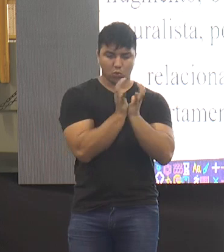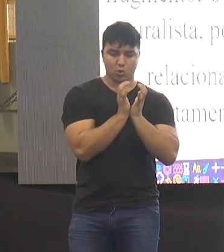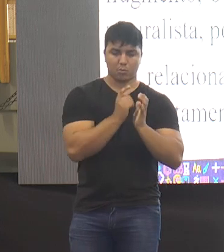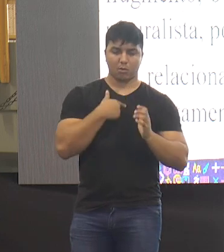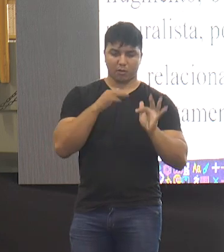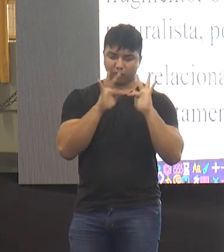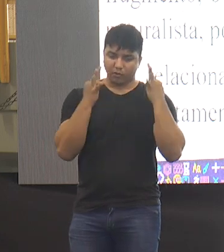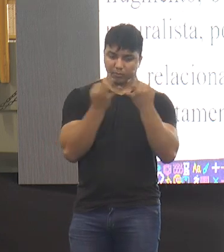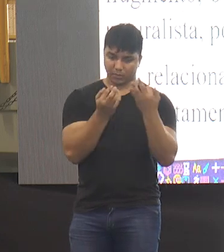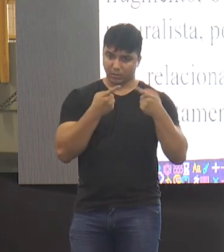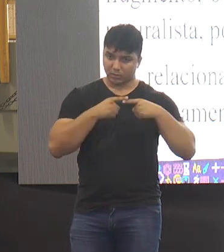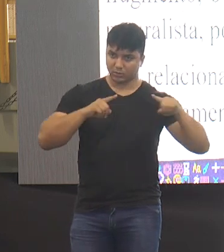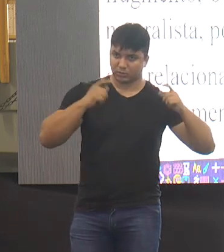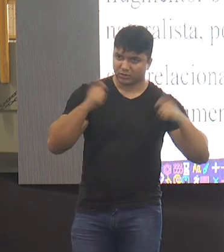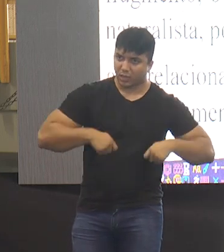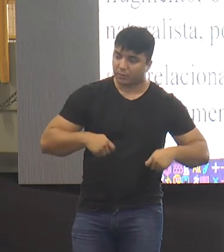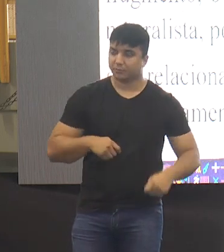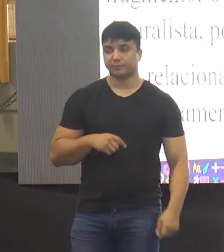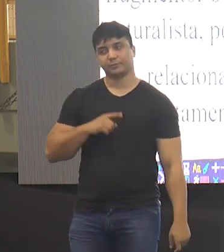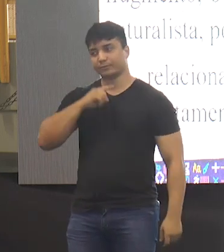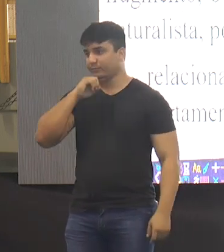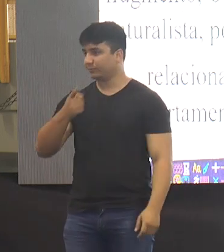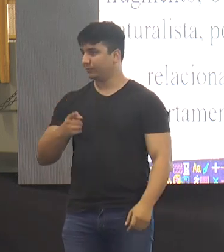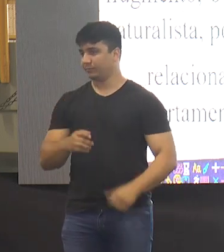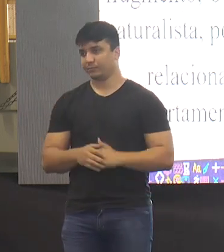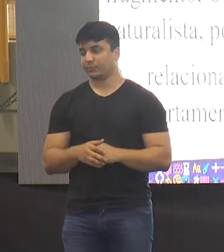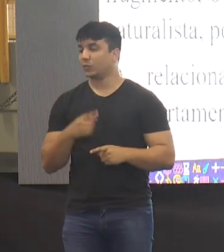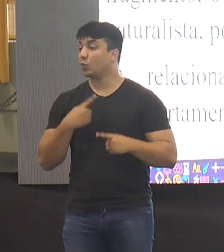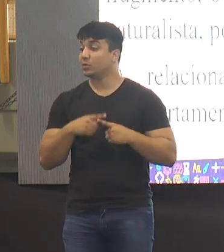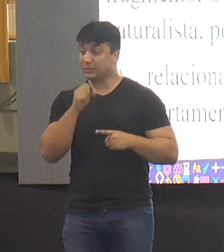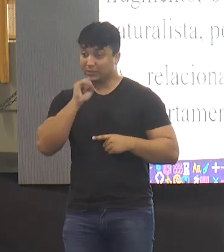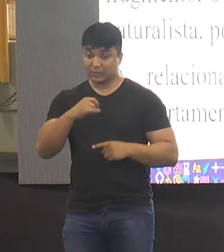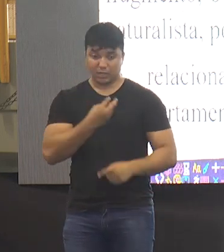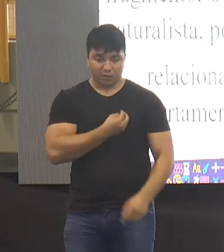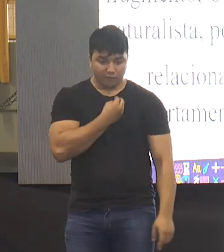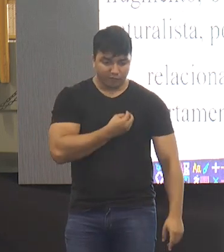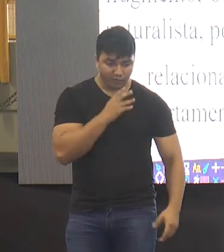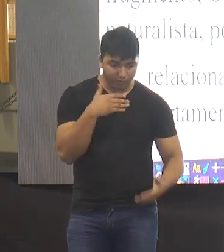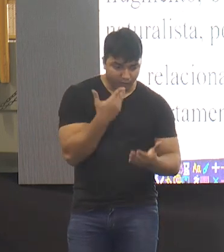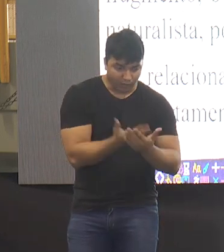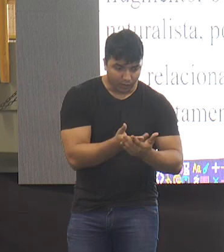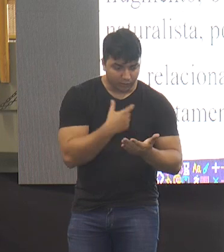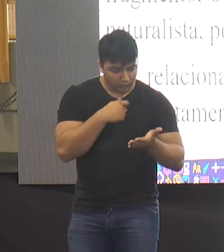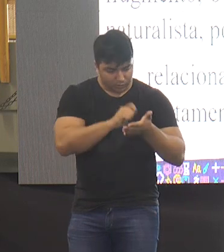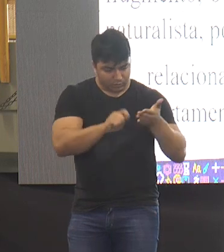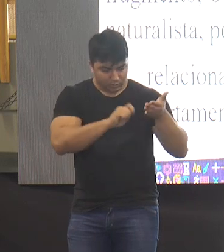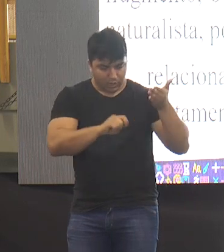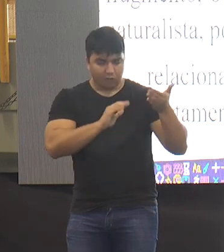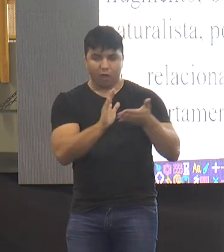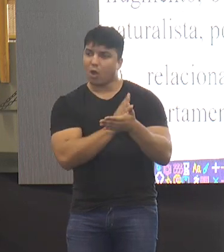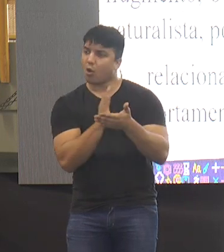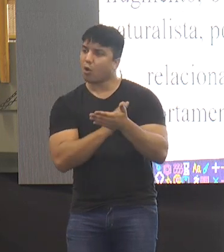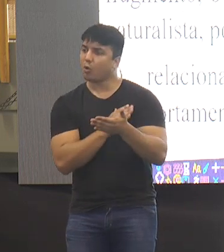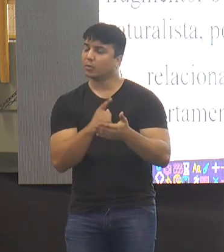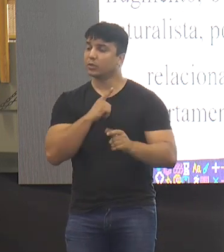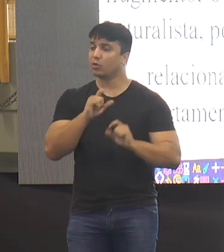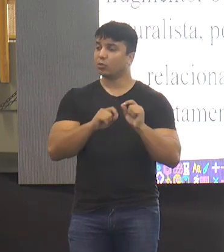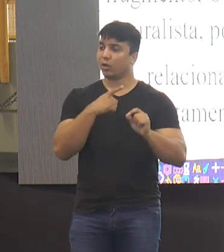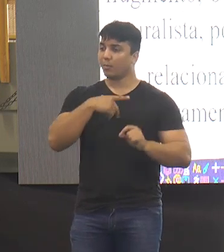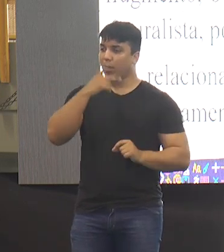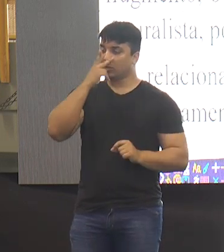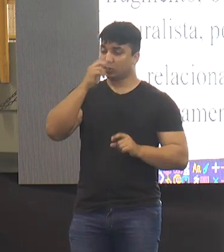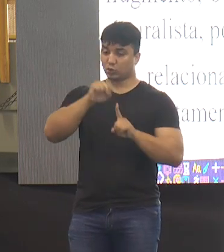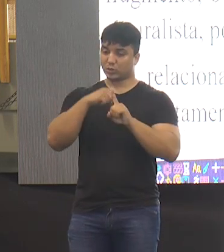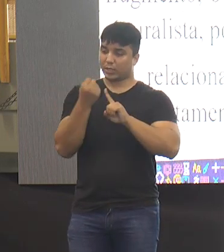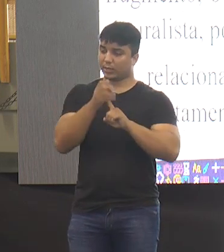sua família, como ele fez? Não. Porque se ele está vivo e escreve aquela obra, ele ia ser